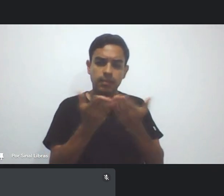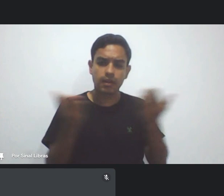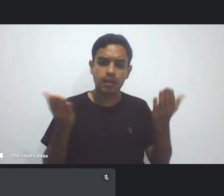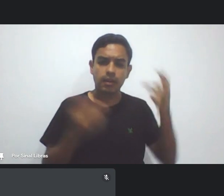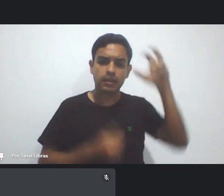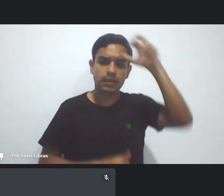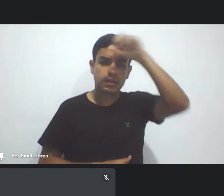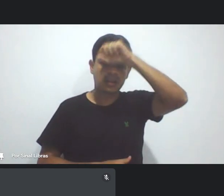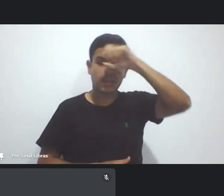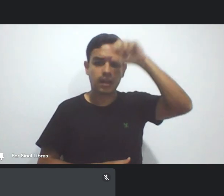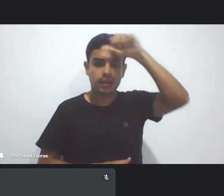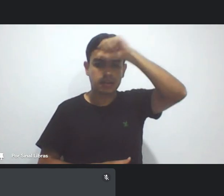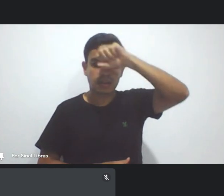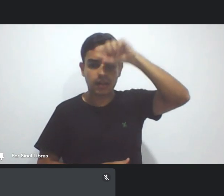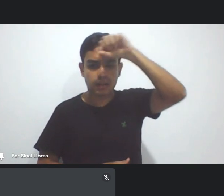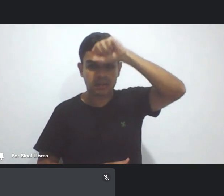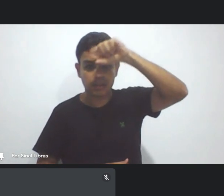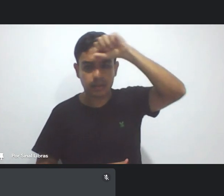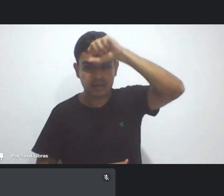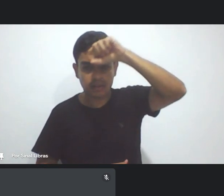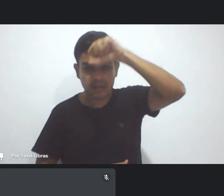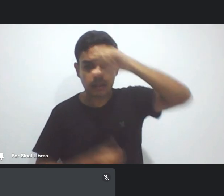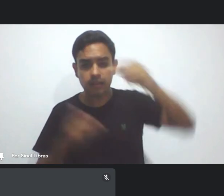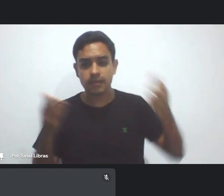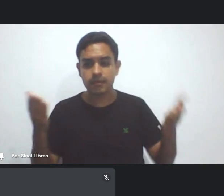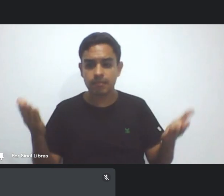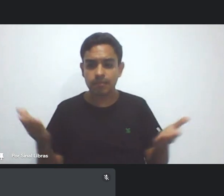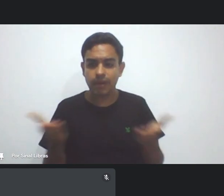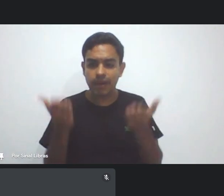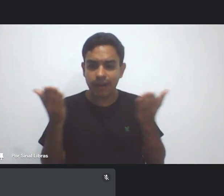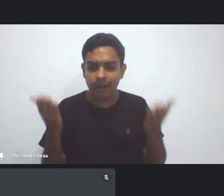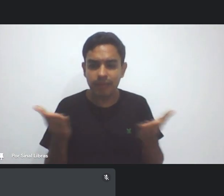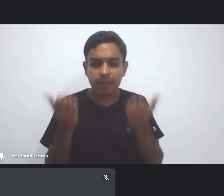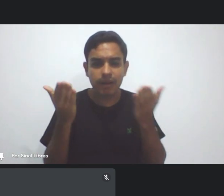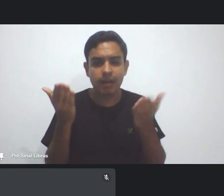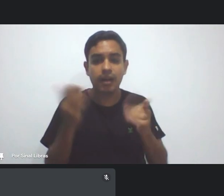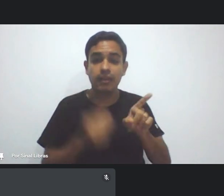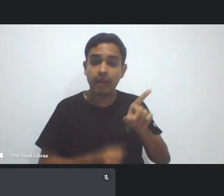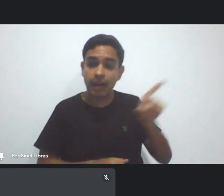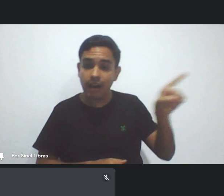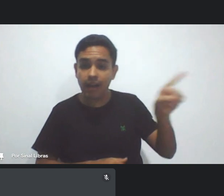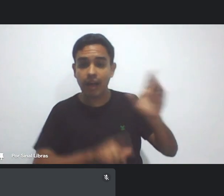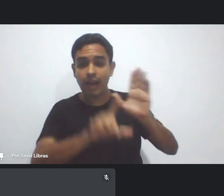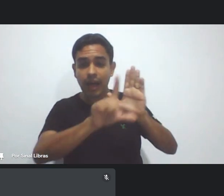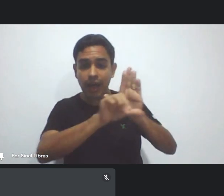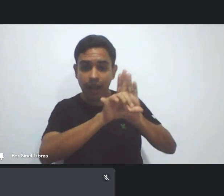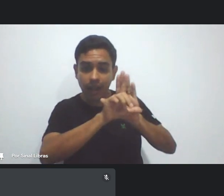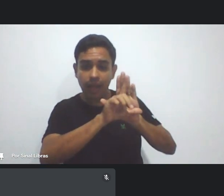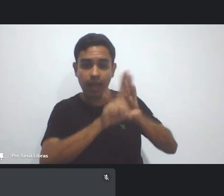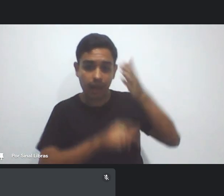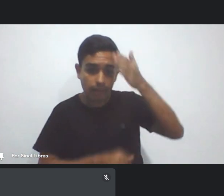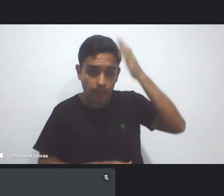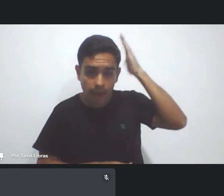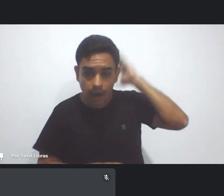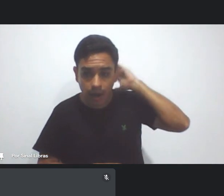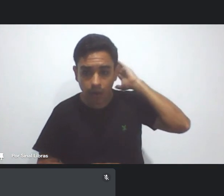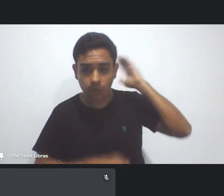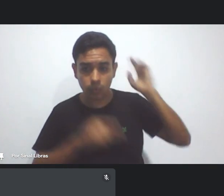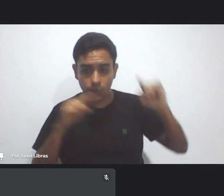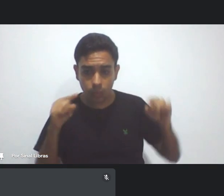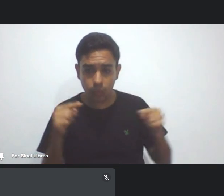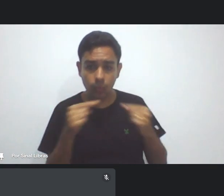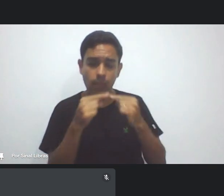para o outro, para dar adiante, para estimular, para catucar a pessoa, dizer, ei, vai lá para Paulo Gustavo, que é para tu. Então, muito obrigada